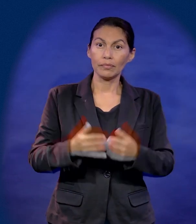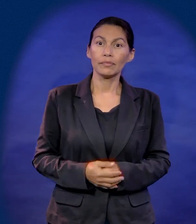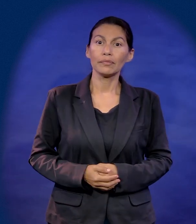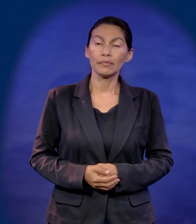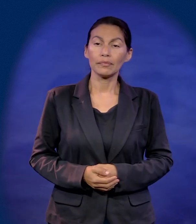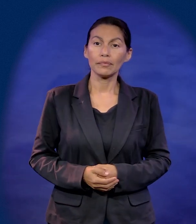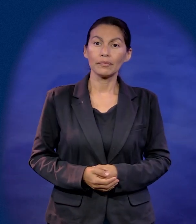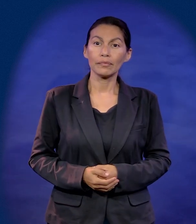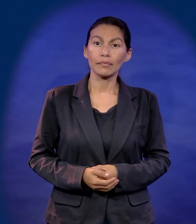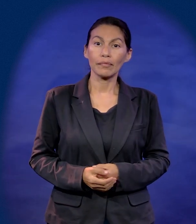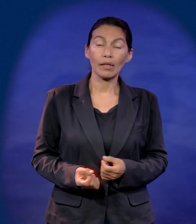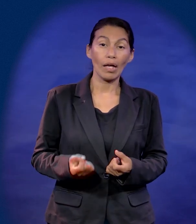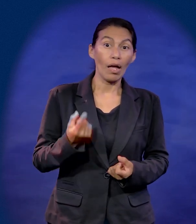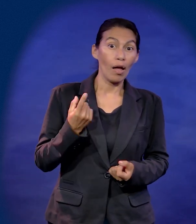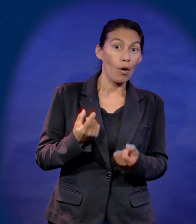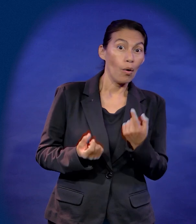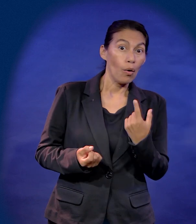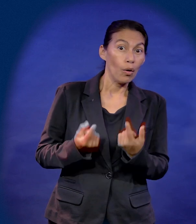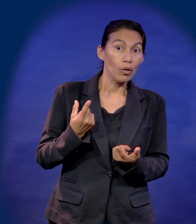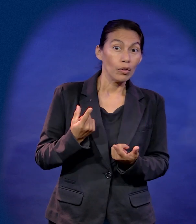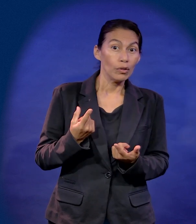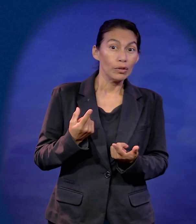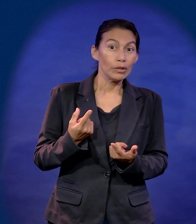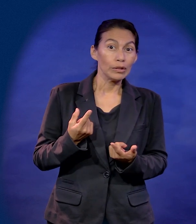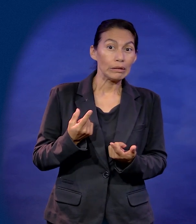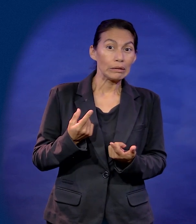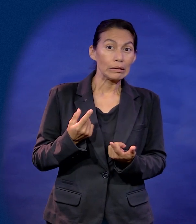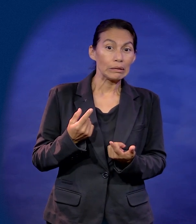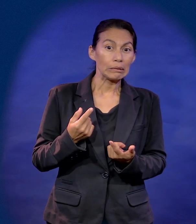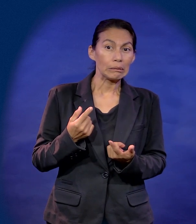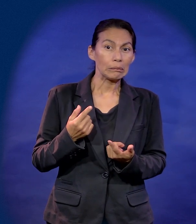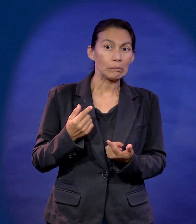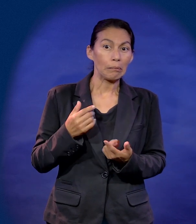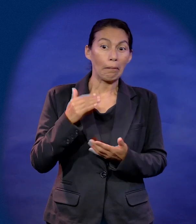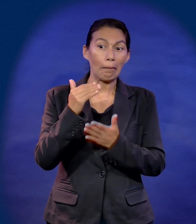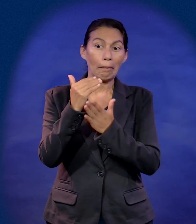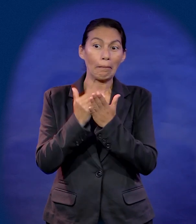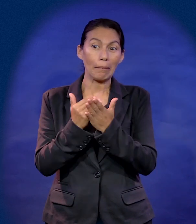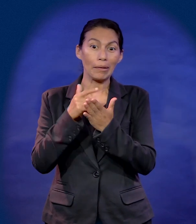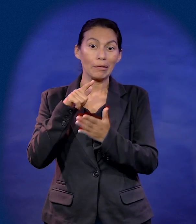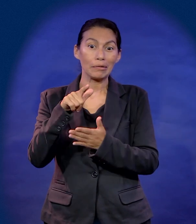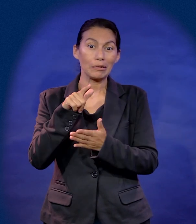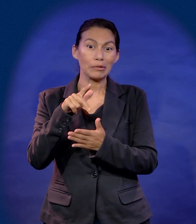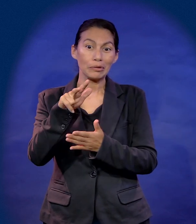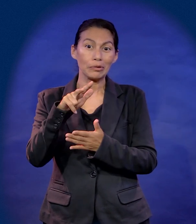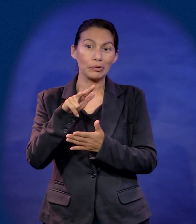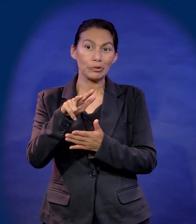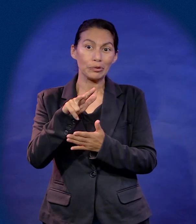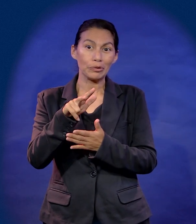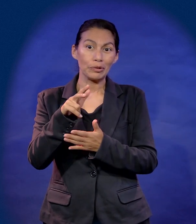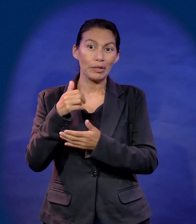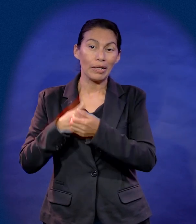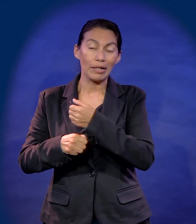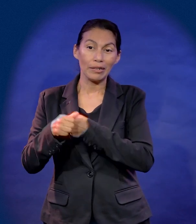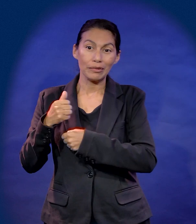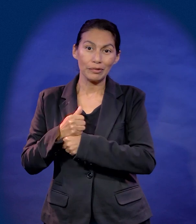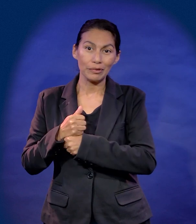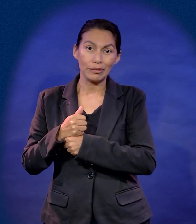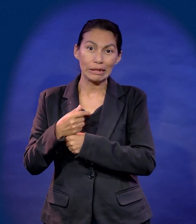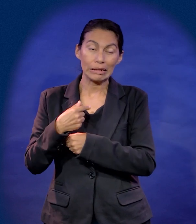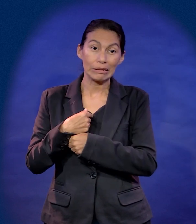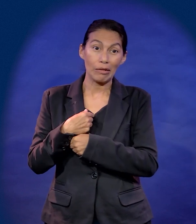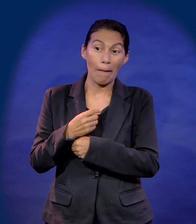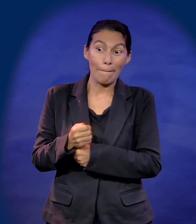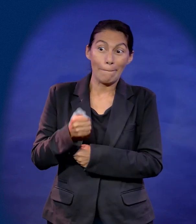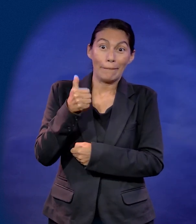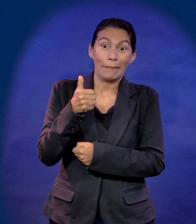evento. De forma interesante, se me colaron algunos menores de edad. Digo interesante porque era la primera vez que